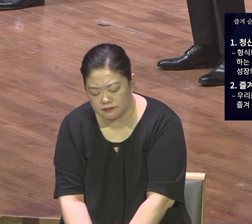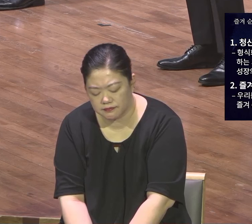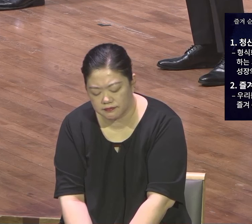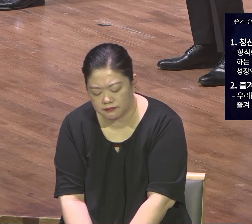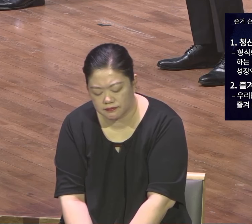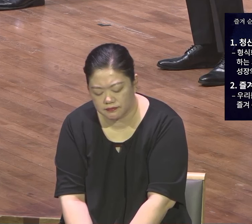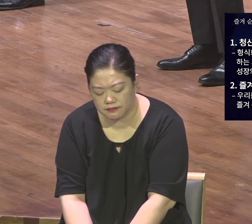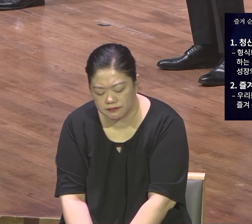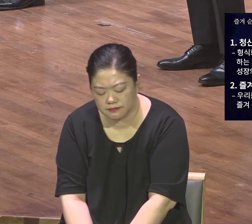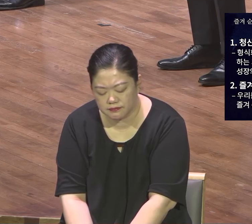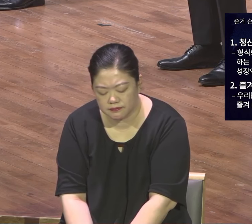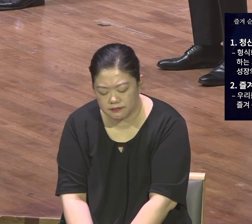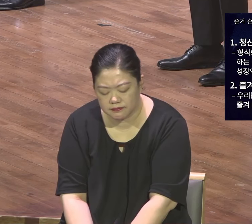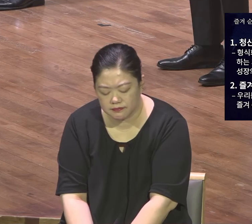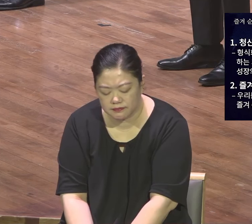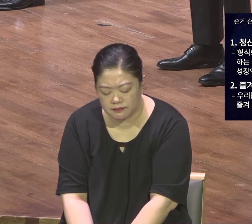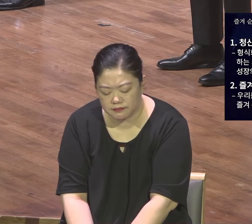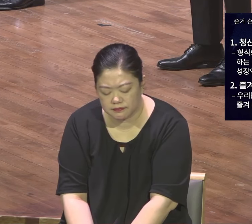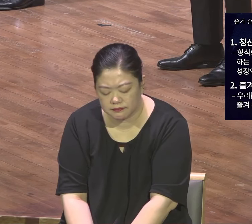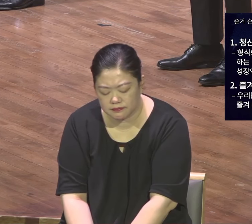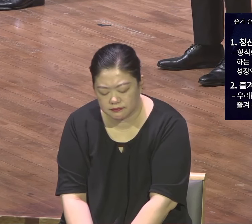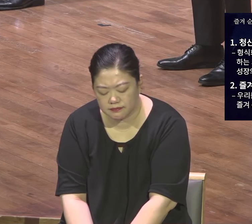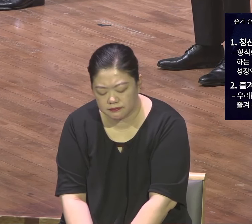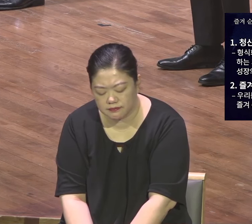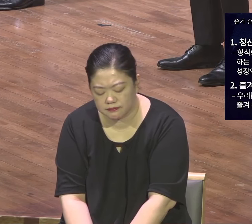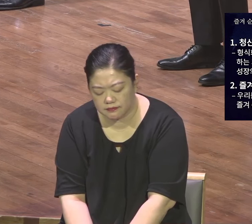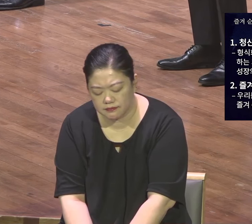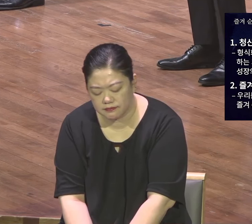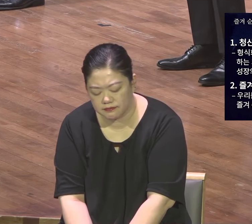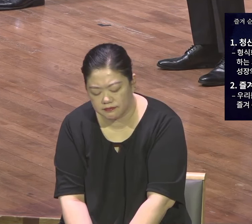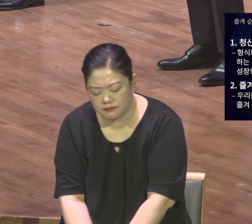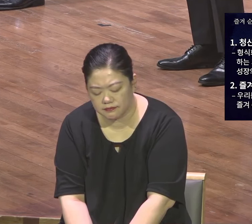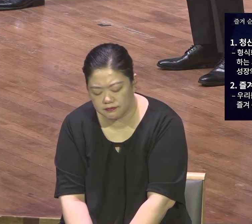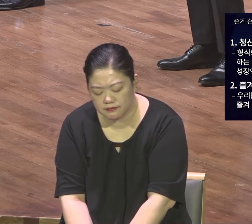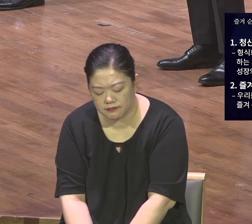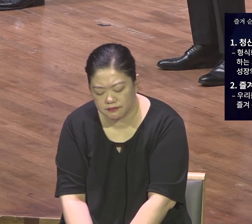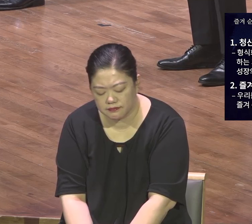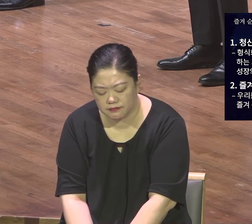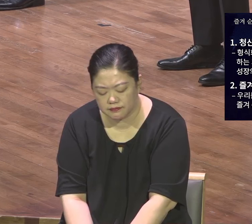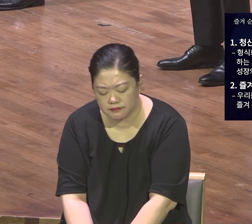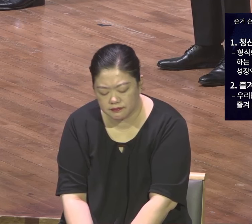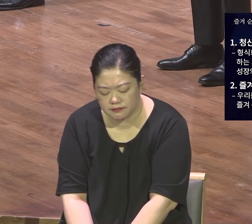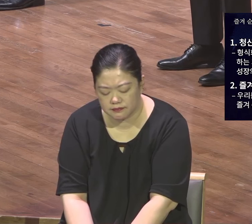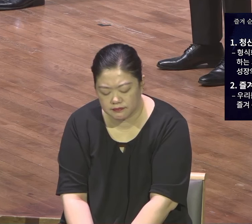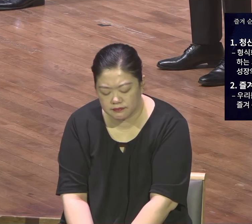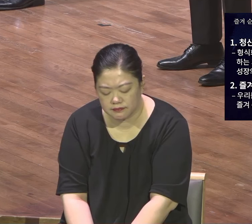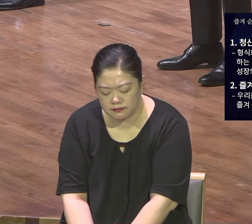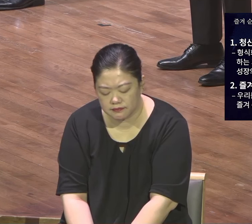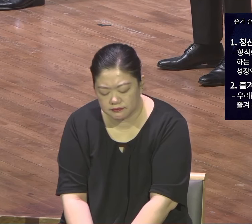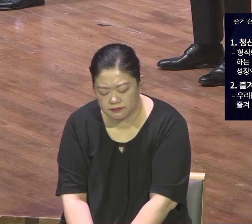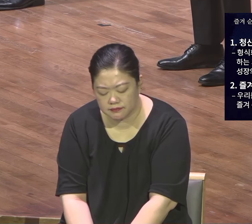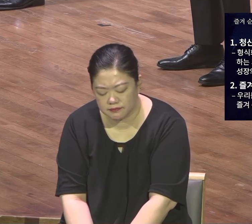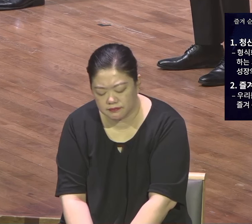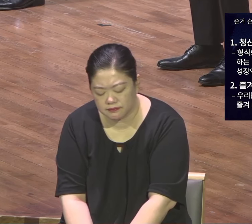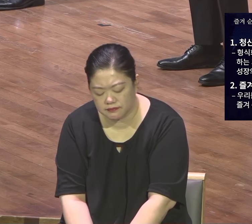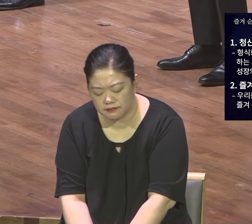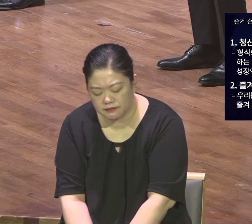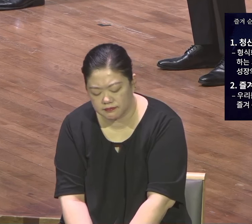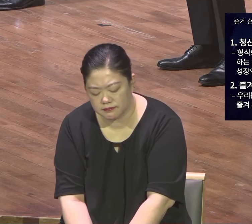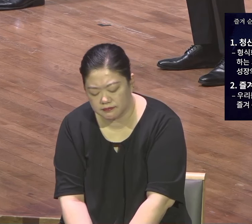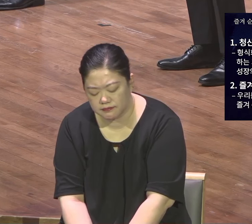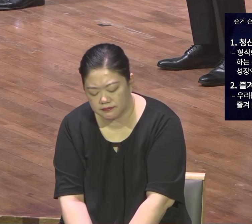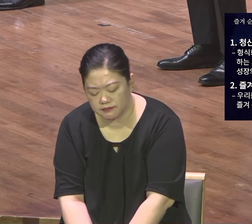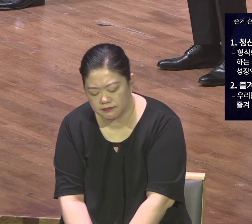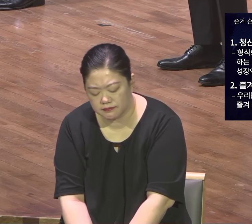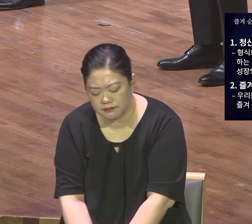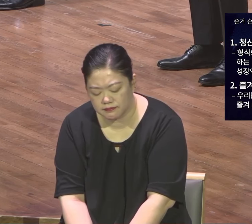이렇게 된 지역의 삶을 살아갈 수 있도록 하나님 옆에 모여 주시옵소서. 오늘도 말씀을 받았습니다. 이 말씀 붙잡고 우리 영혼의 분노를 빼내